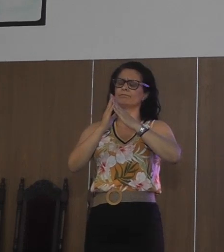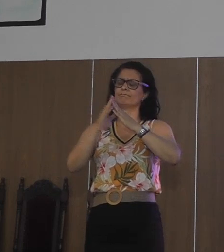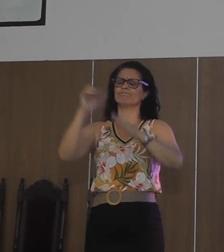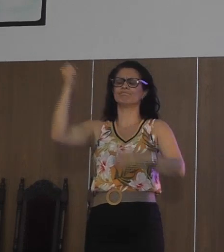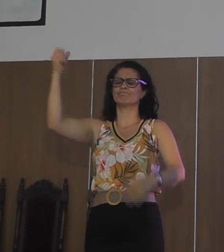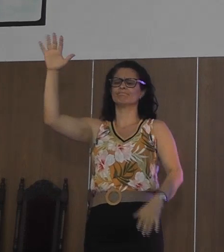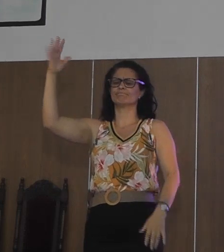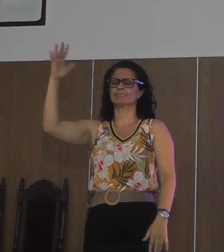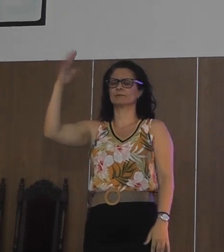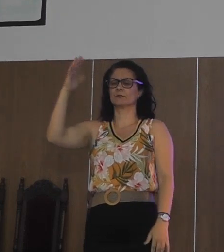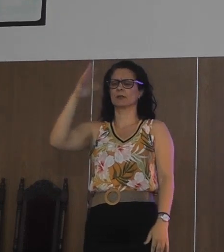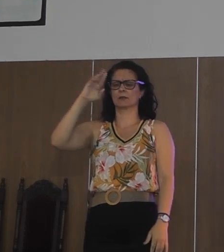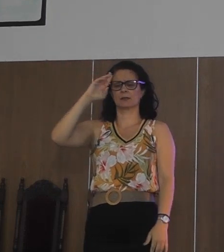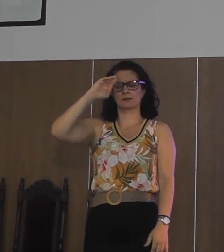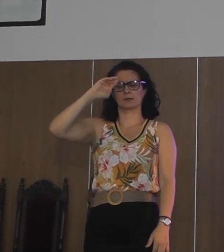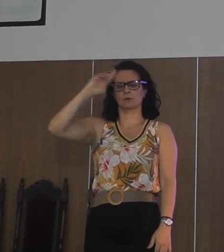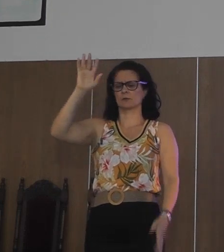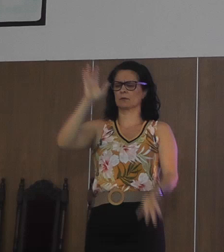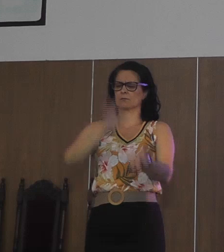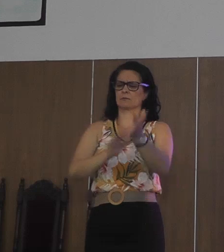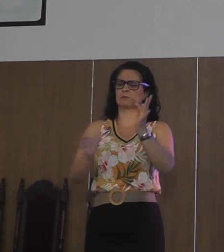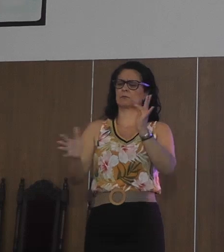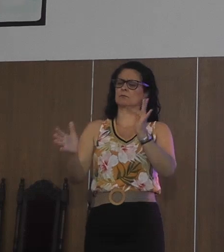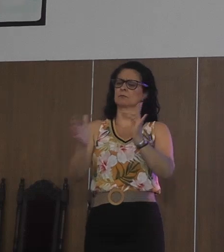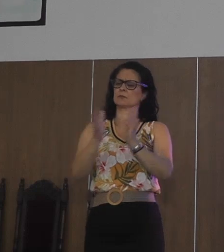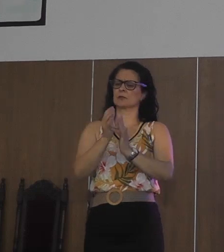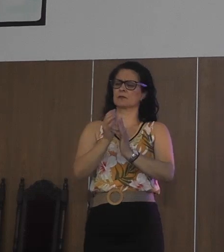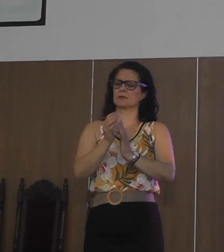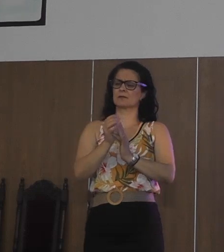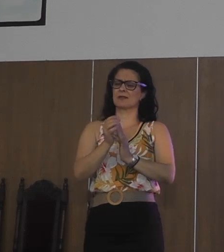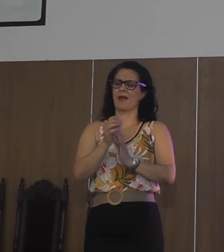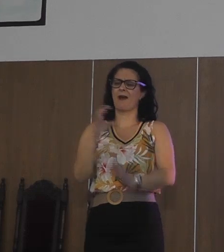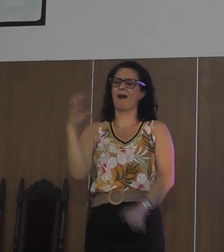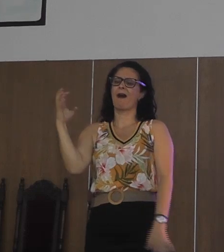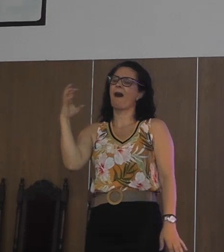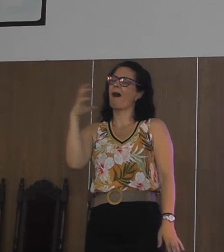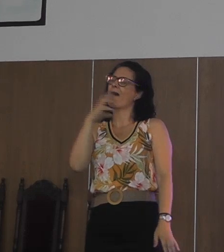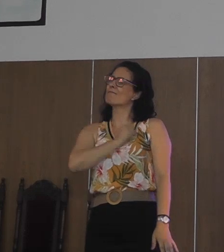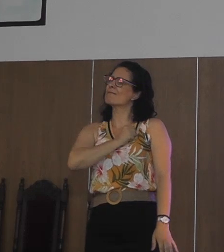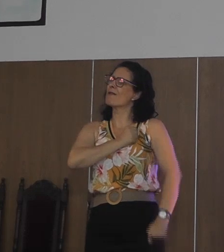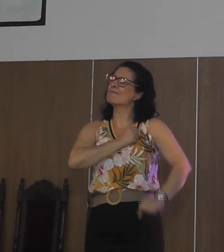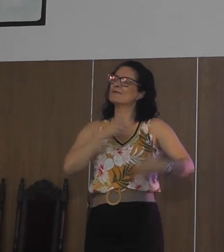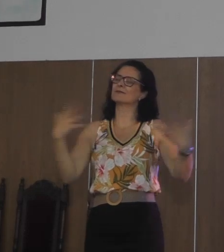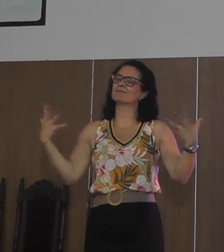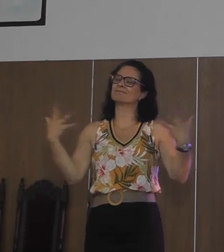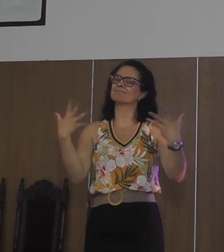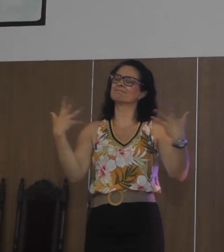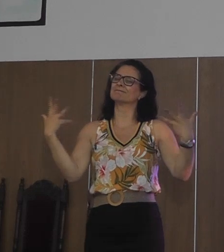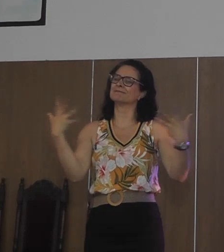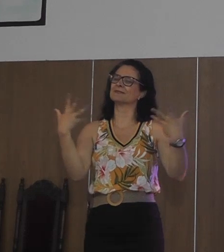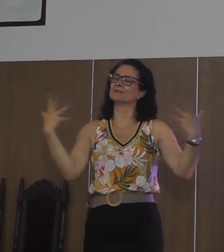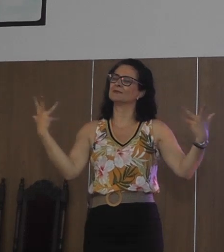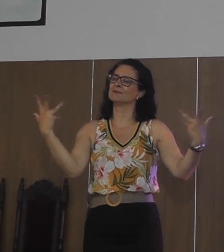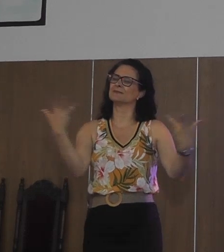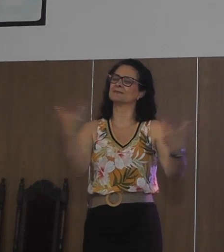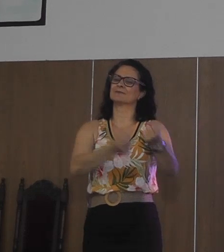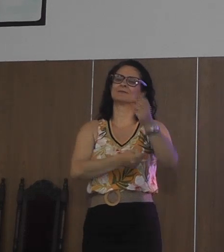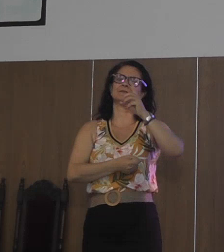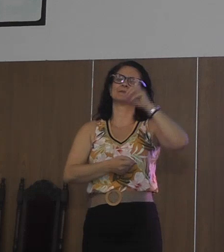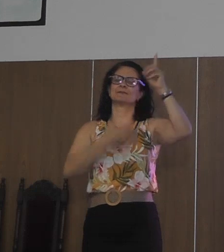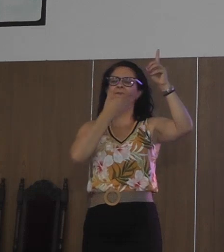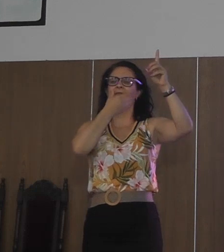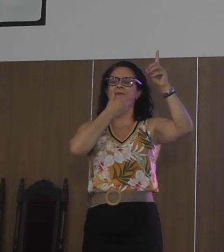do Senhor Jesus Cristo, o grande e incomparável amor de Deus Pai e